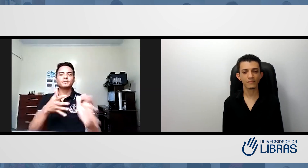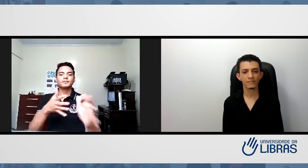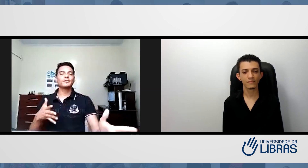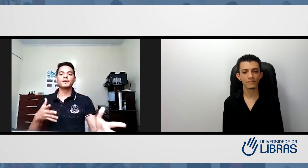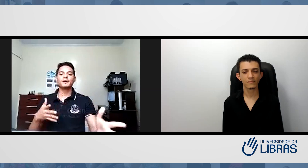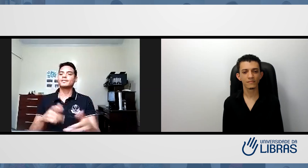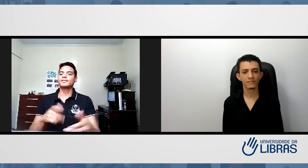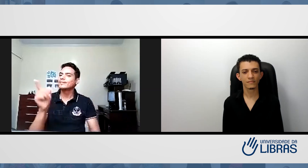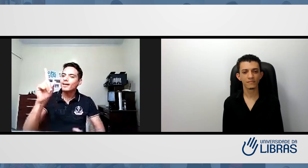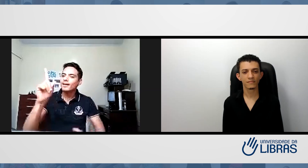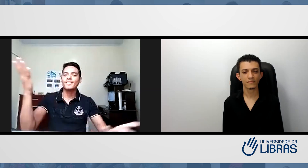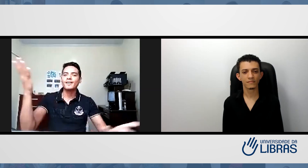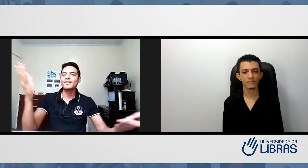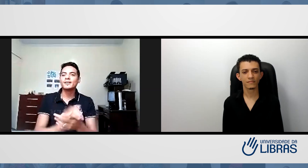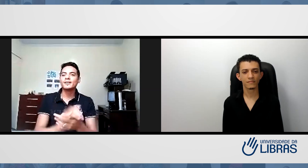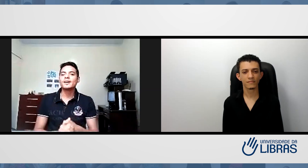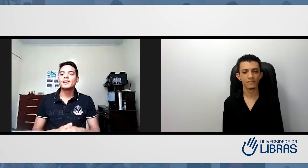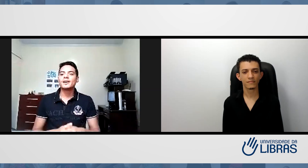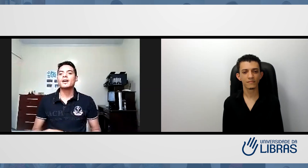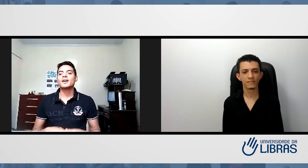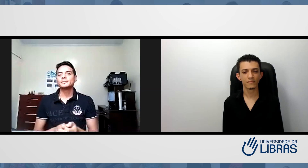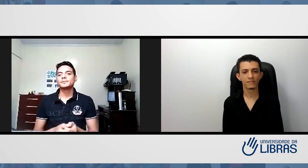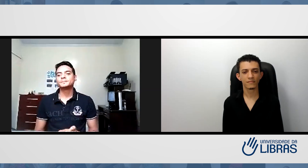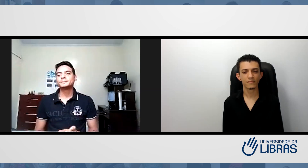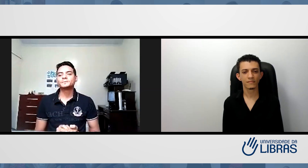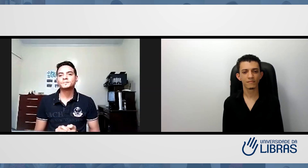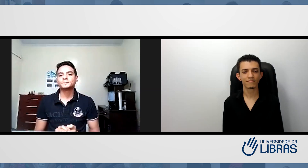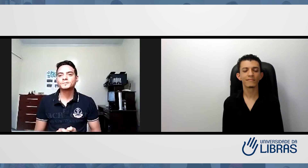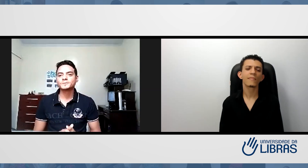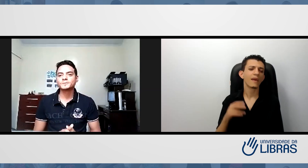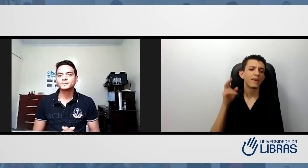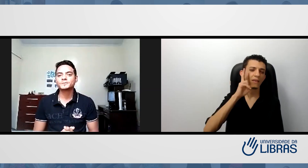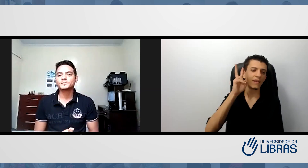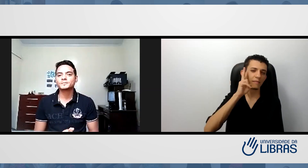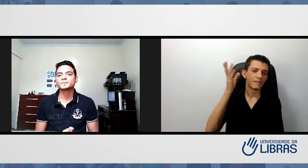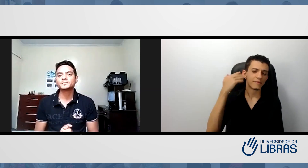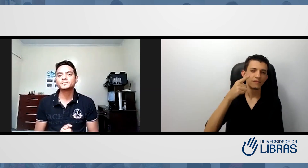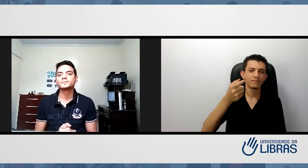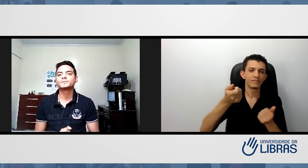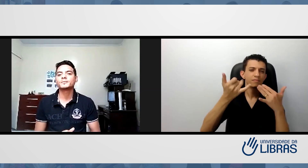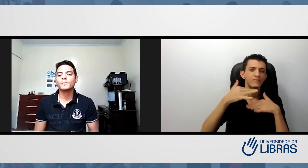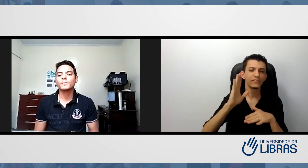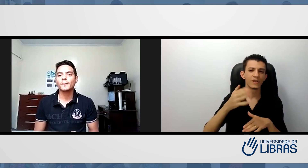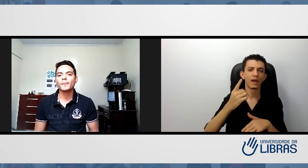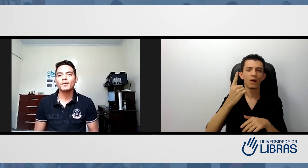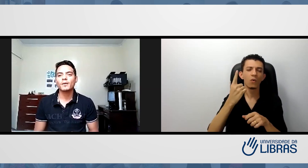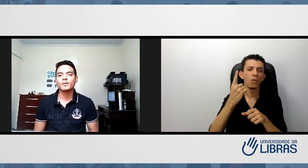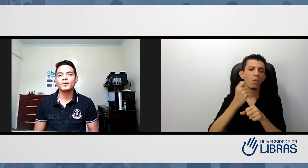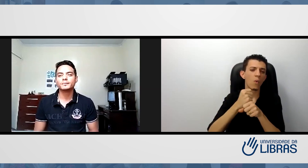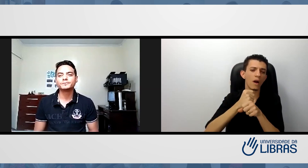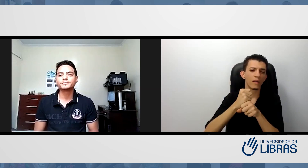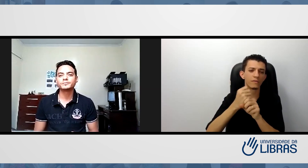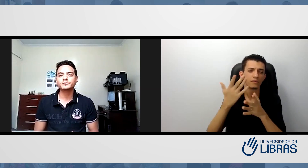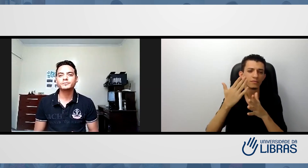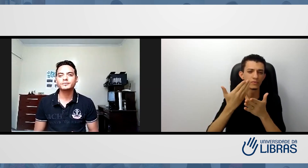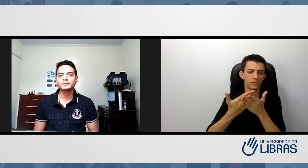sabia se comunicar. Ele tinha decorado coisas, ficou na decoreba, mas não sabia usar aquilo